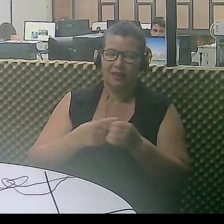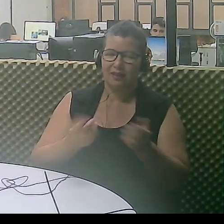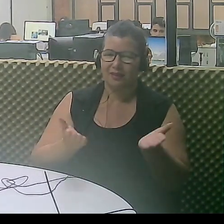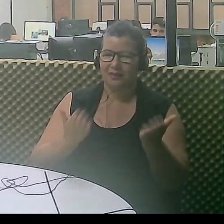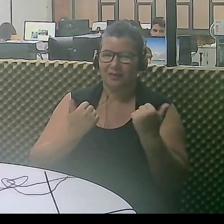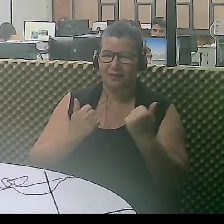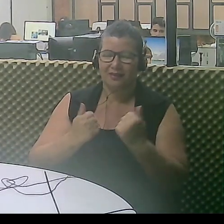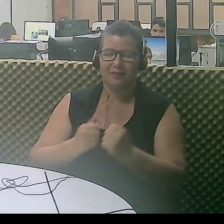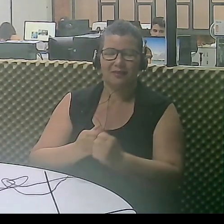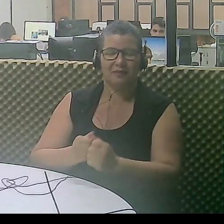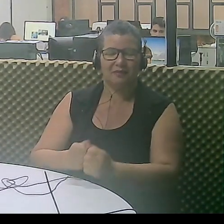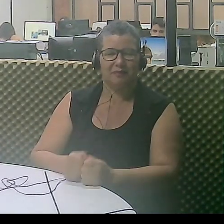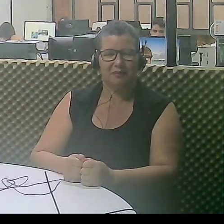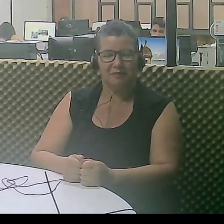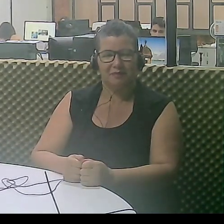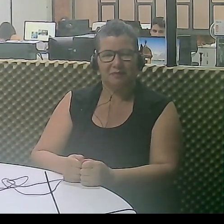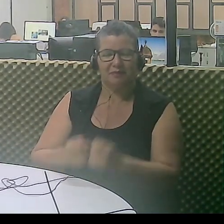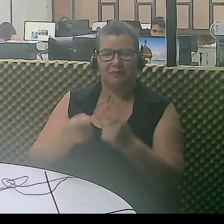gente!